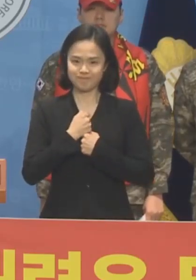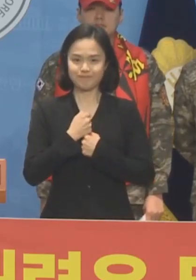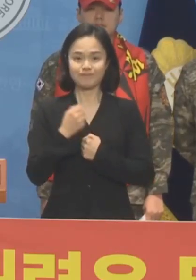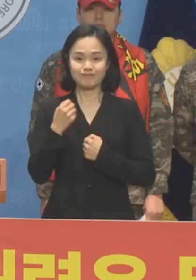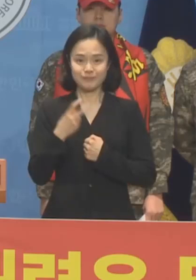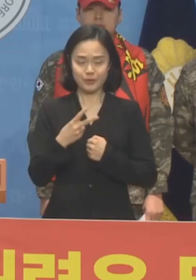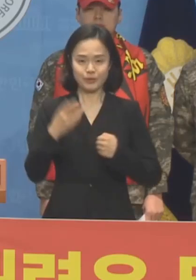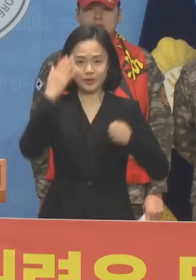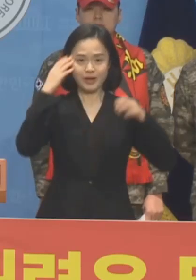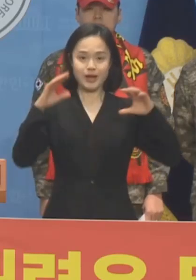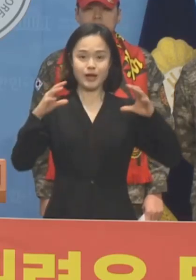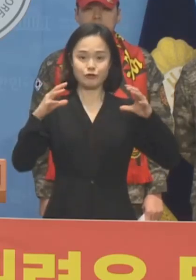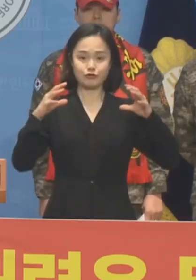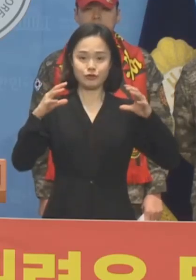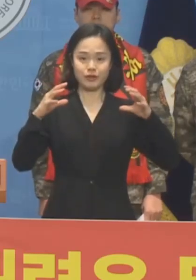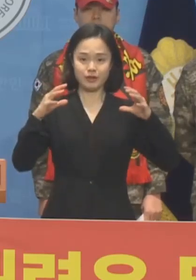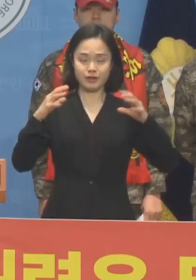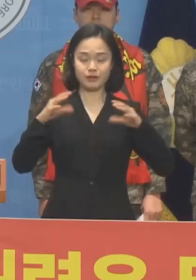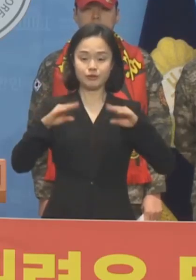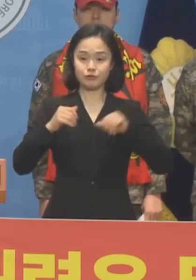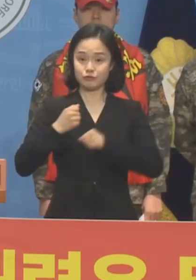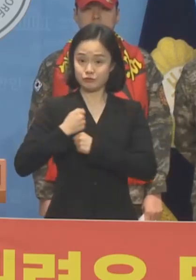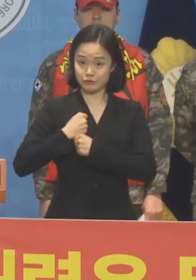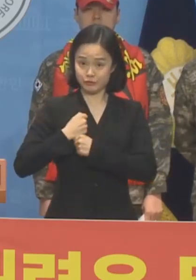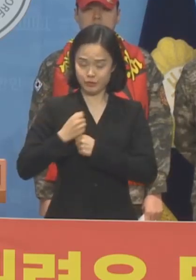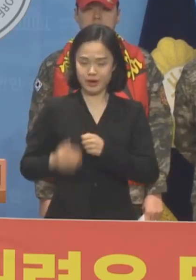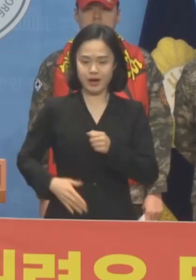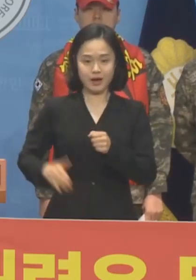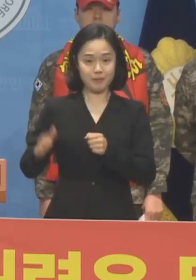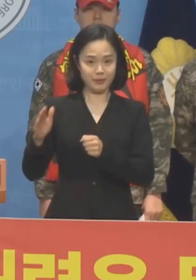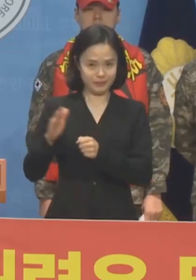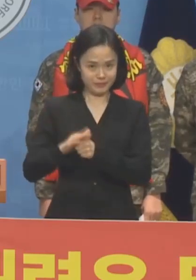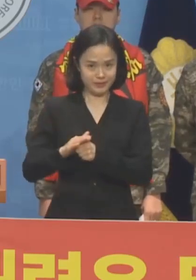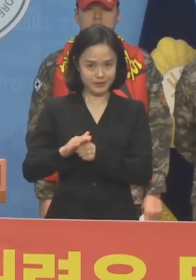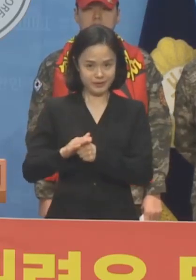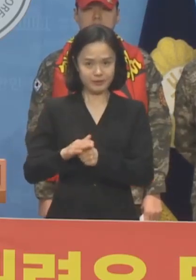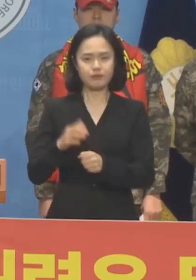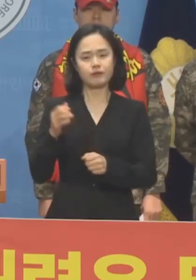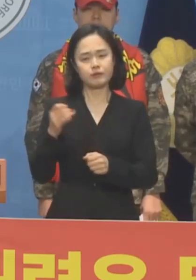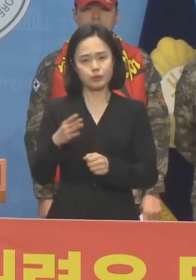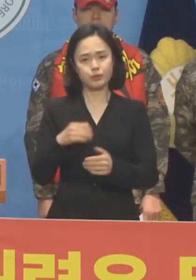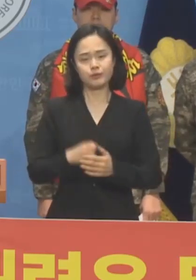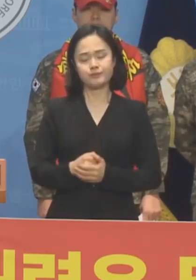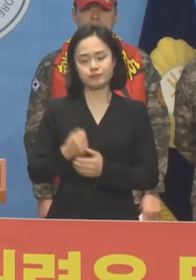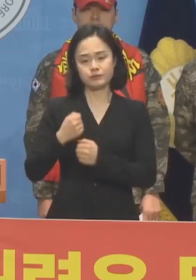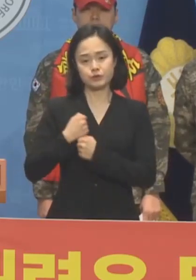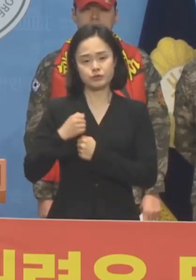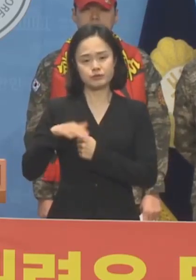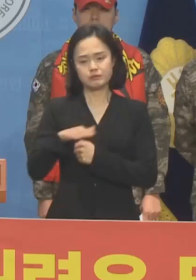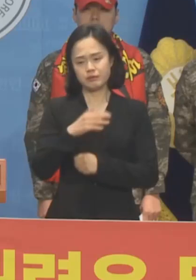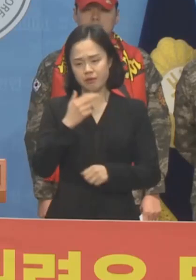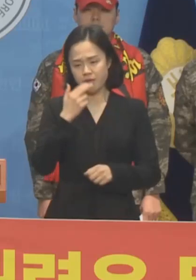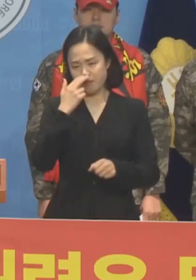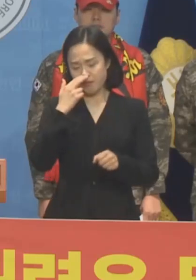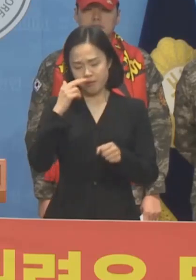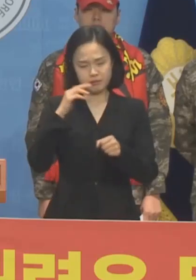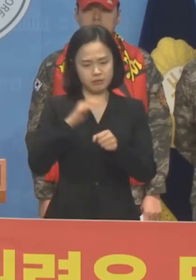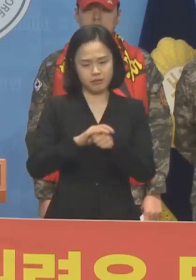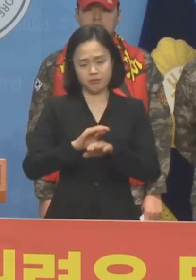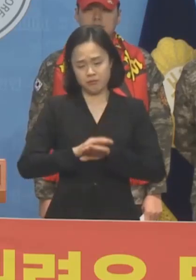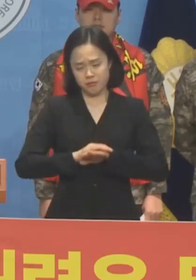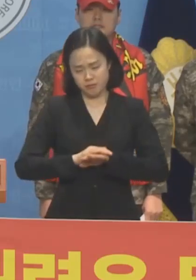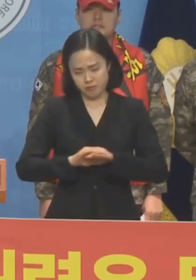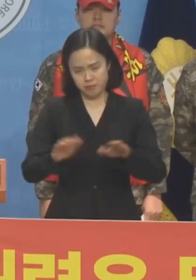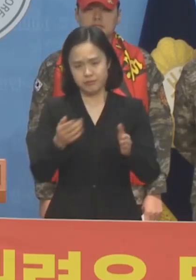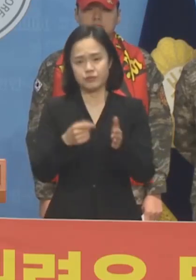그리고 우리 장병들의 그 억울함을 풀기 위한 모든 짐을